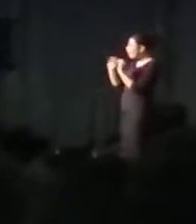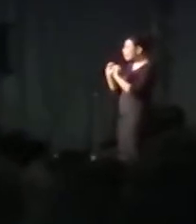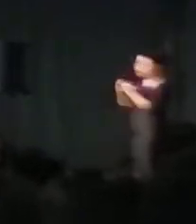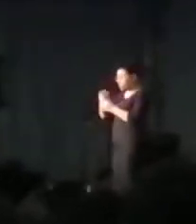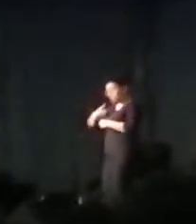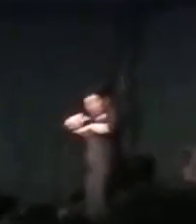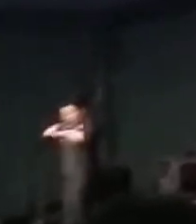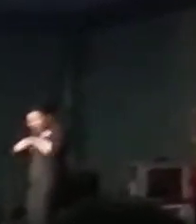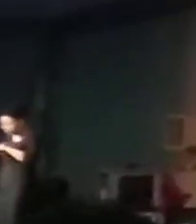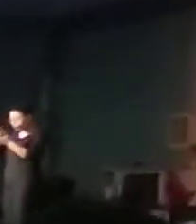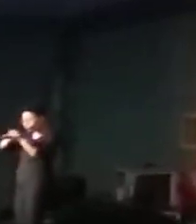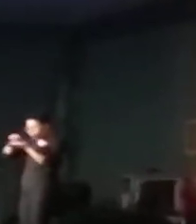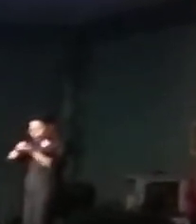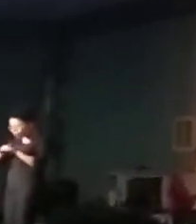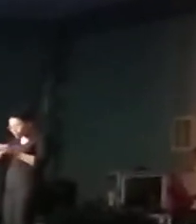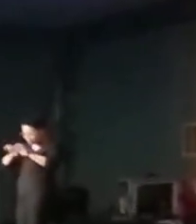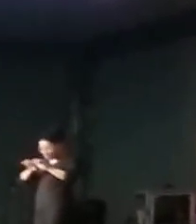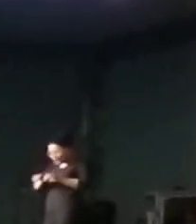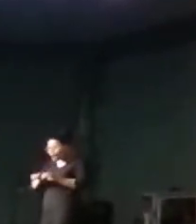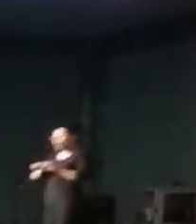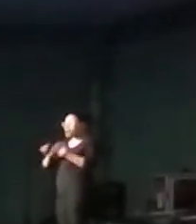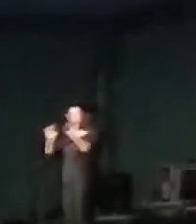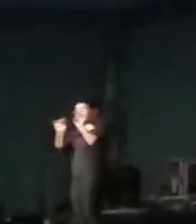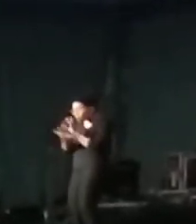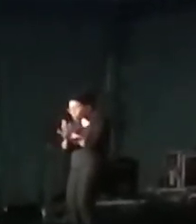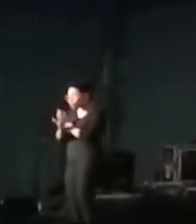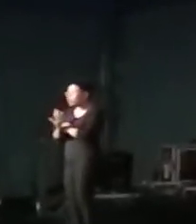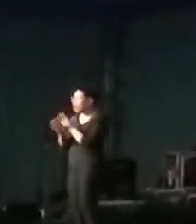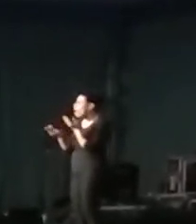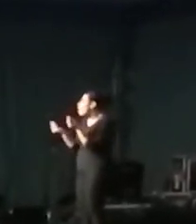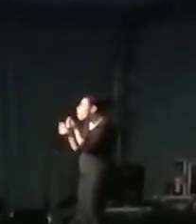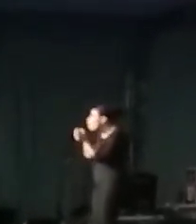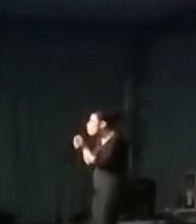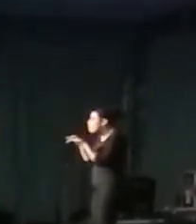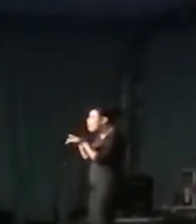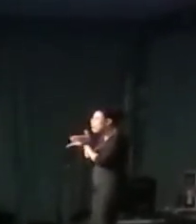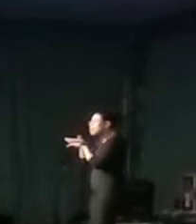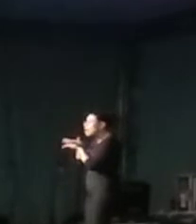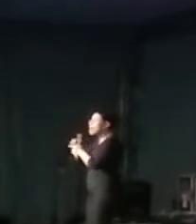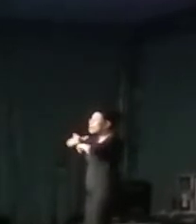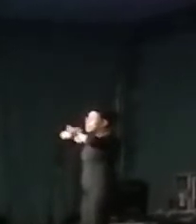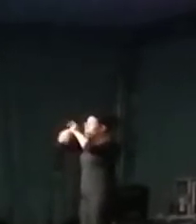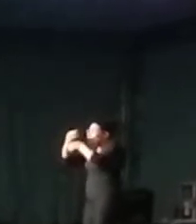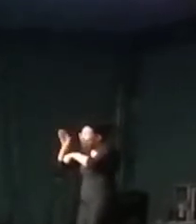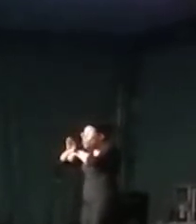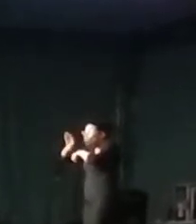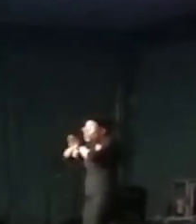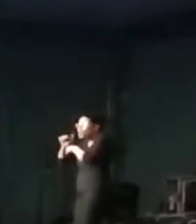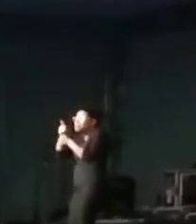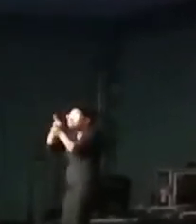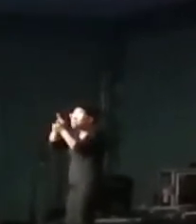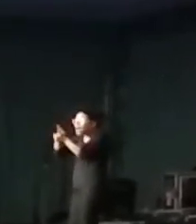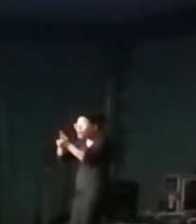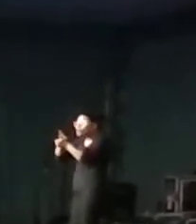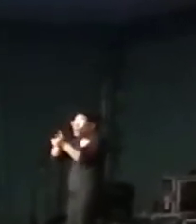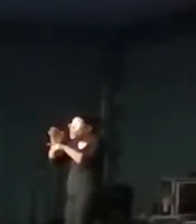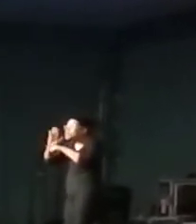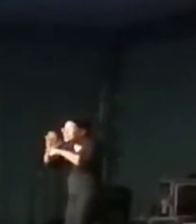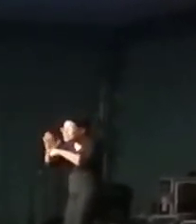quando ficou pronto, e bom, e agora? Como que publica? Eu fui fazer um cursinho lá perto do Cine Belas Artes. Como